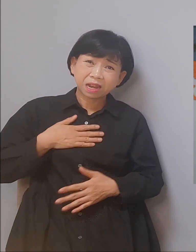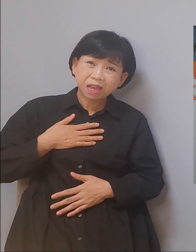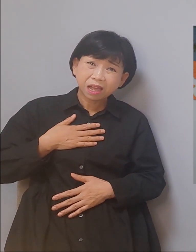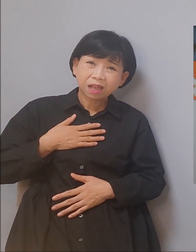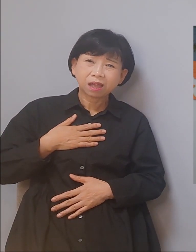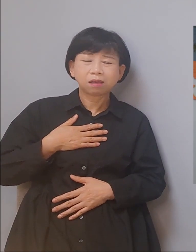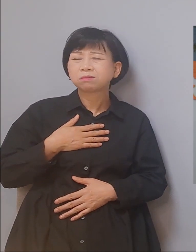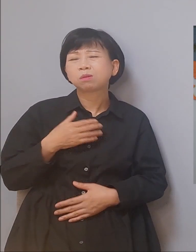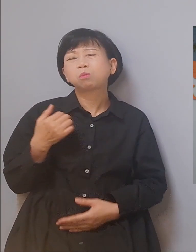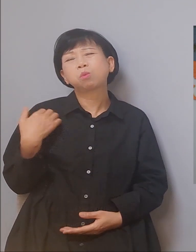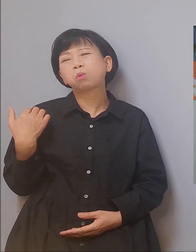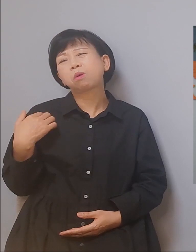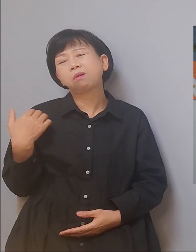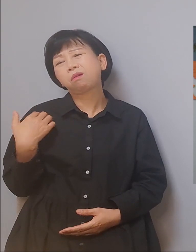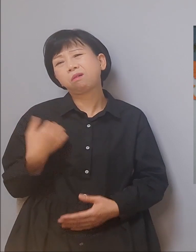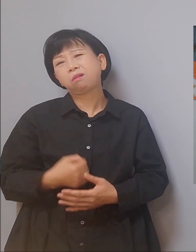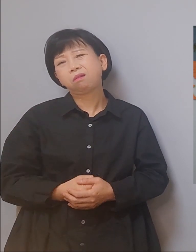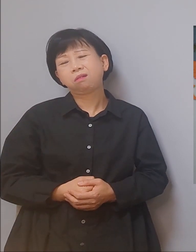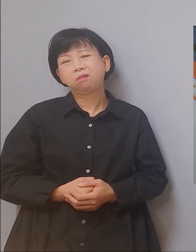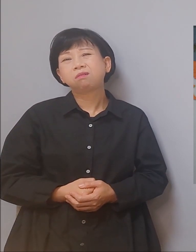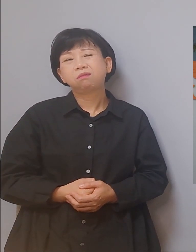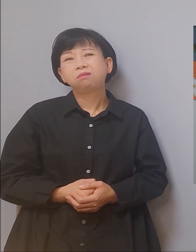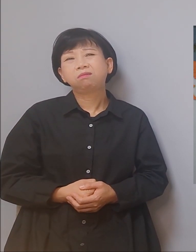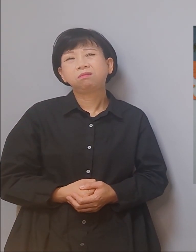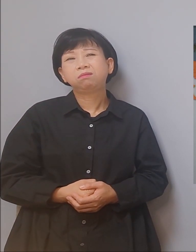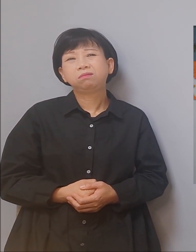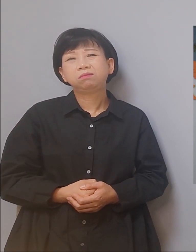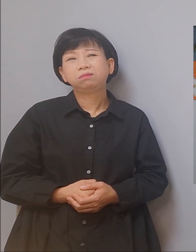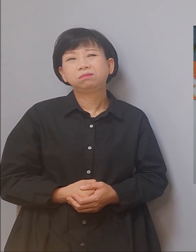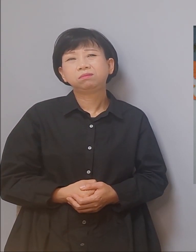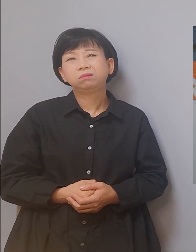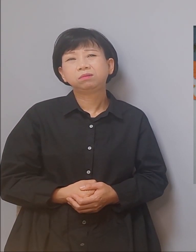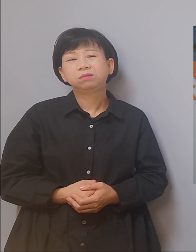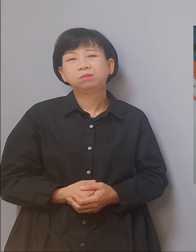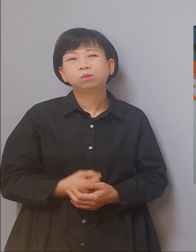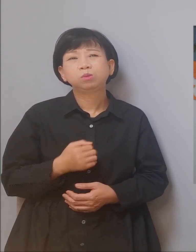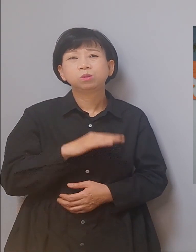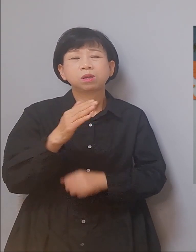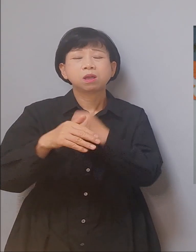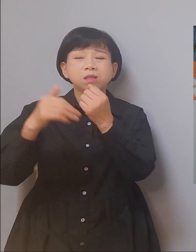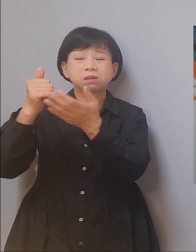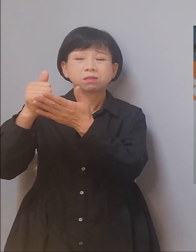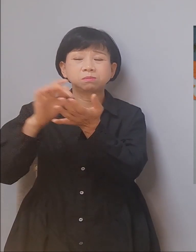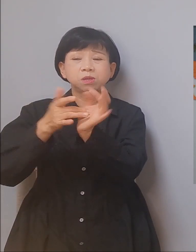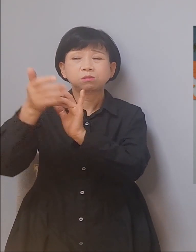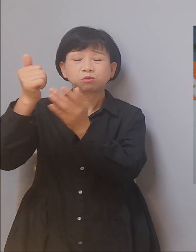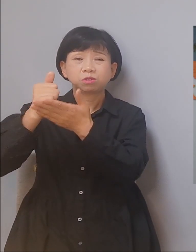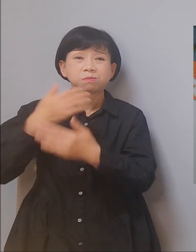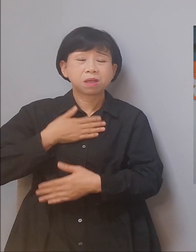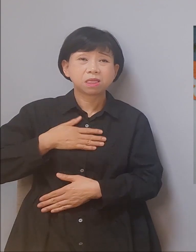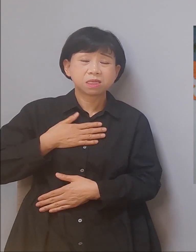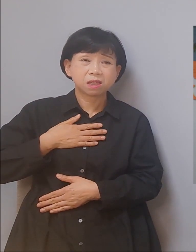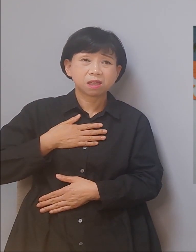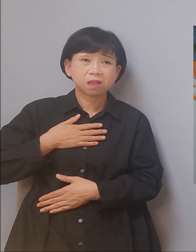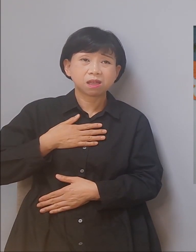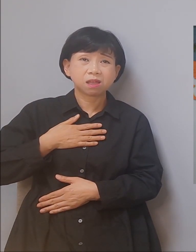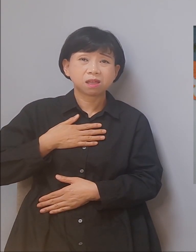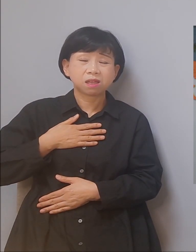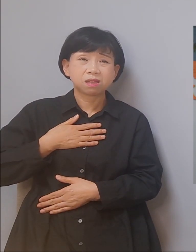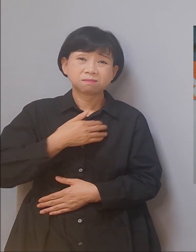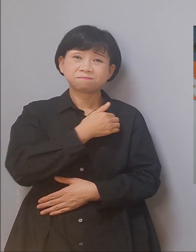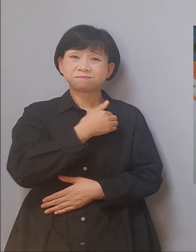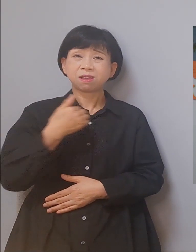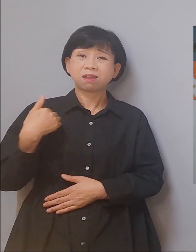알지 못한다고 말하곤 하진 않습니까? 그렇게 우리가 하나님, 예수님을 안다고 자부하는